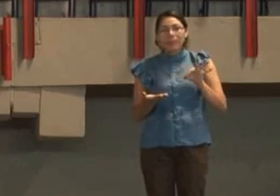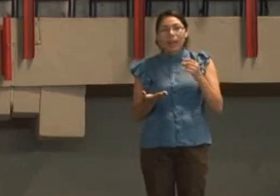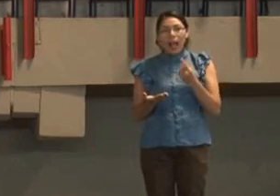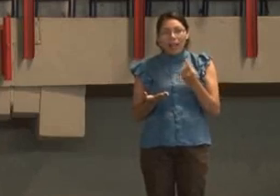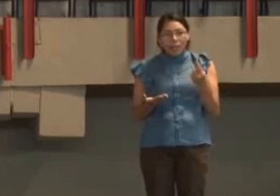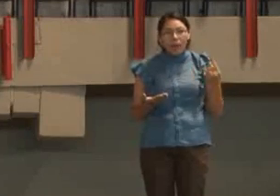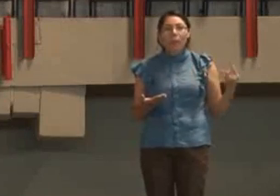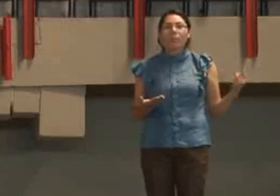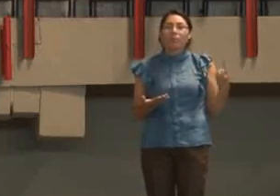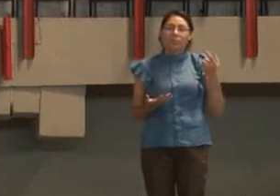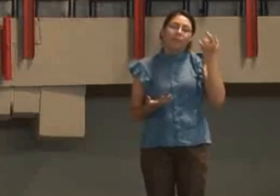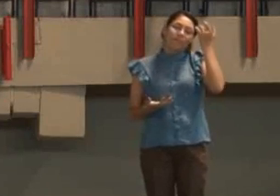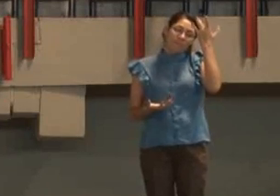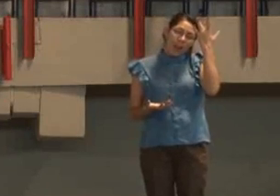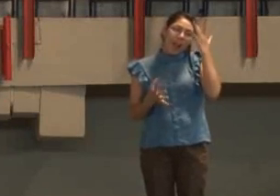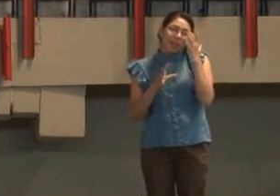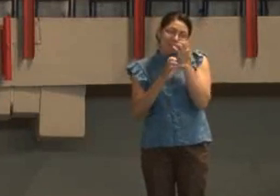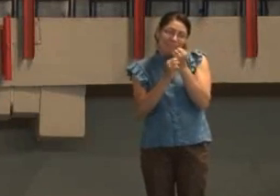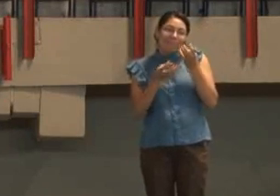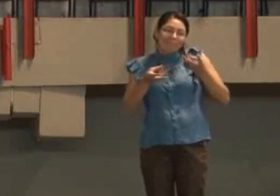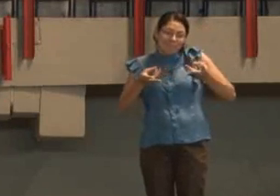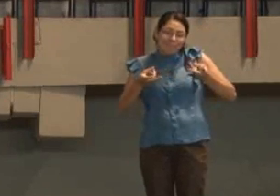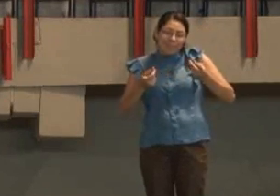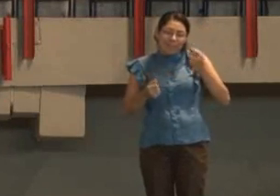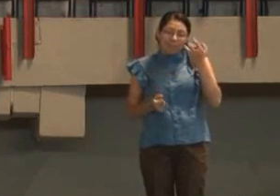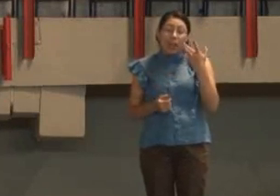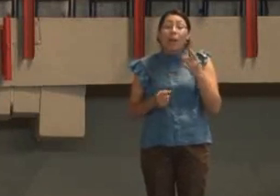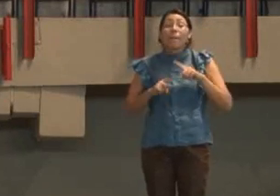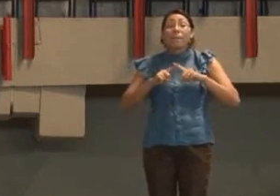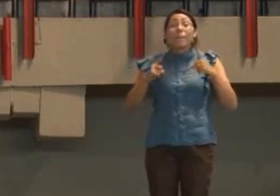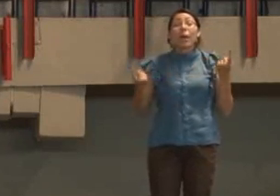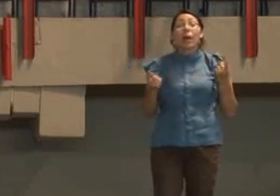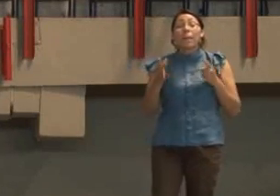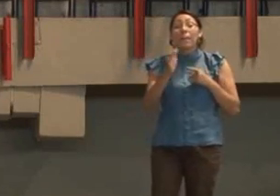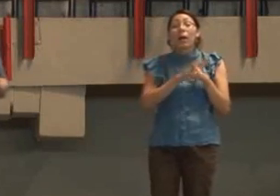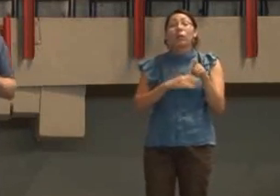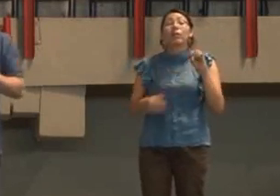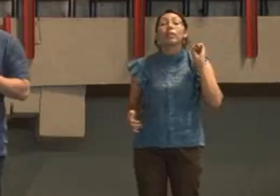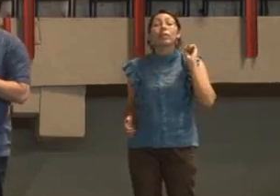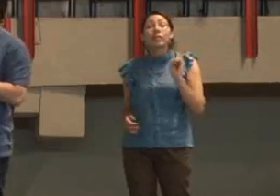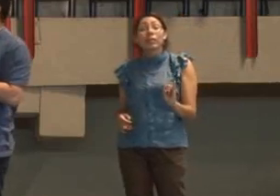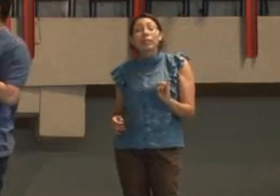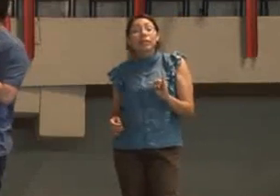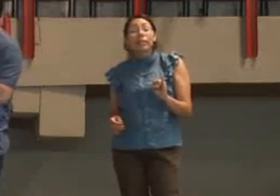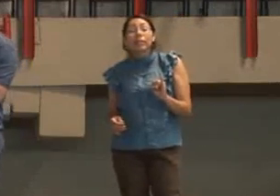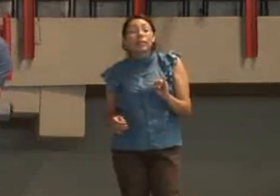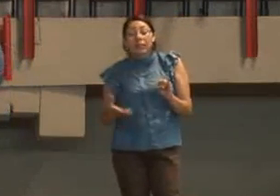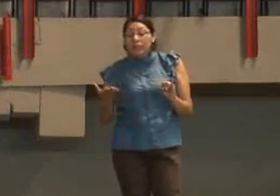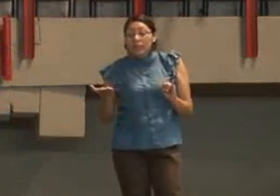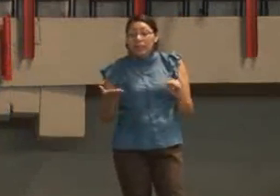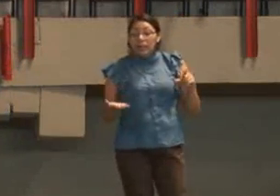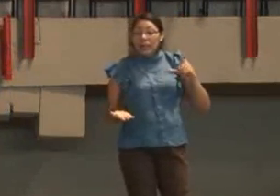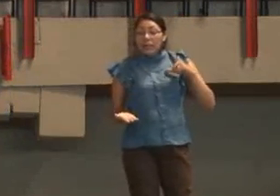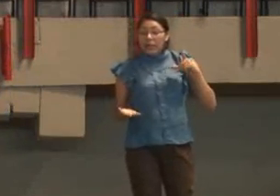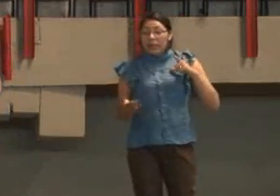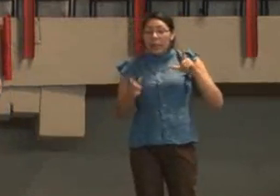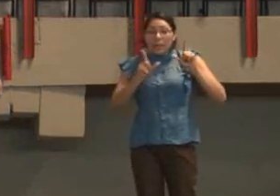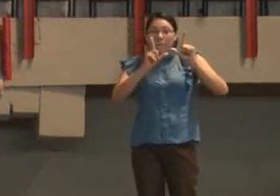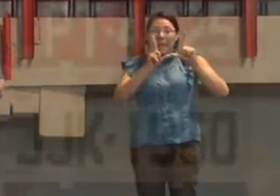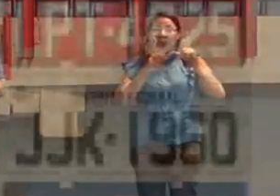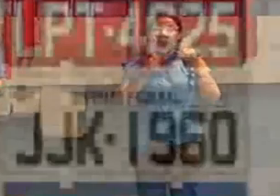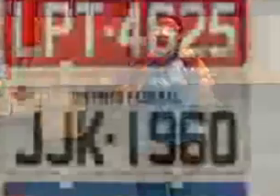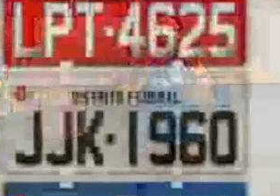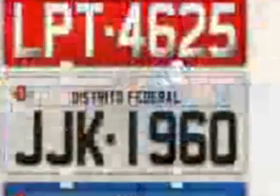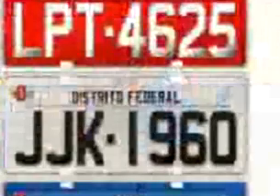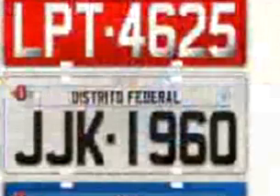Então, por enquanto é fácil contar. Mas vamos mostrar outra coisa para vocês. E se eu perguntasse assim, ó, aqui tem um monte de placas diferentes, tá